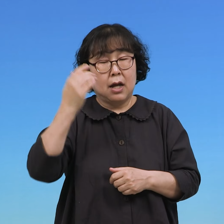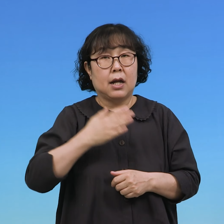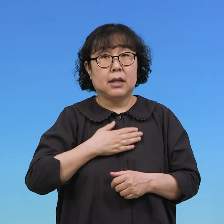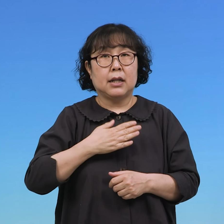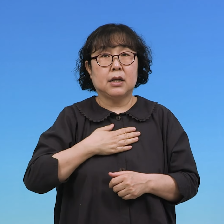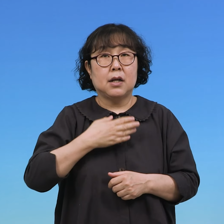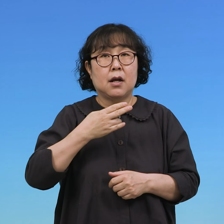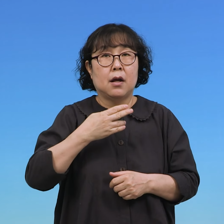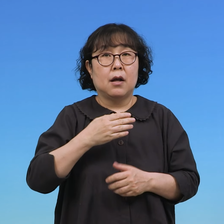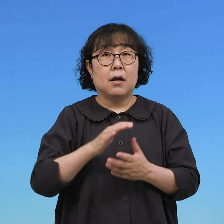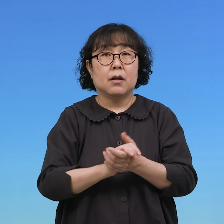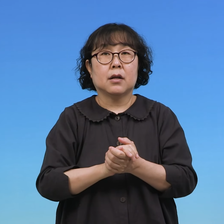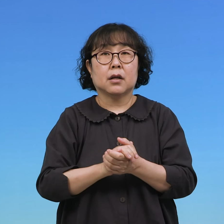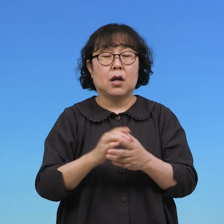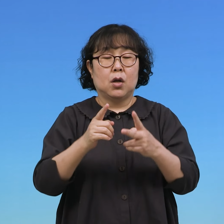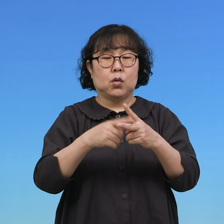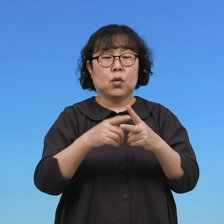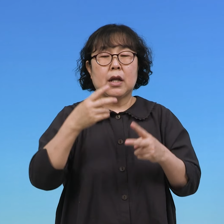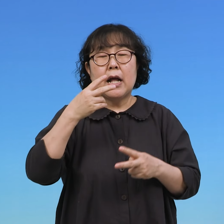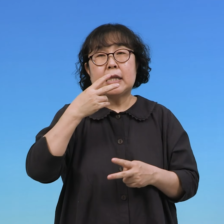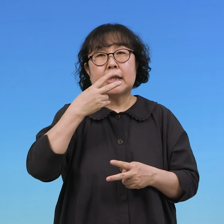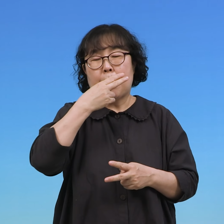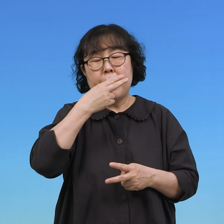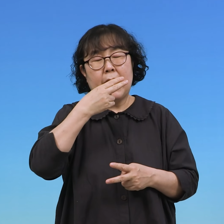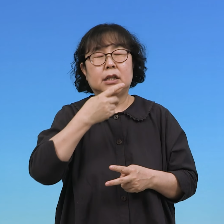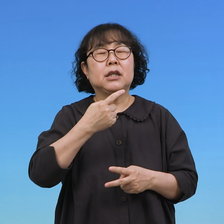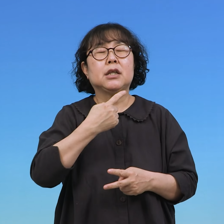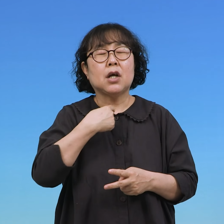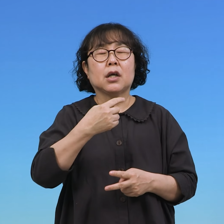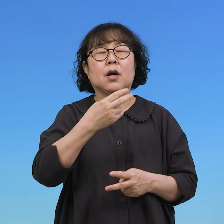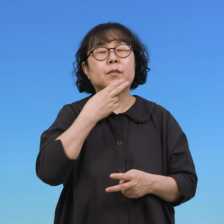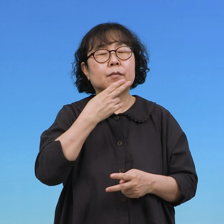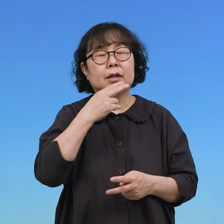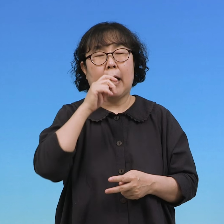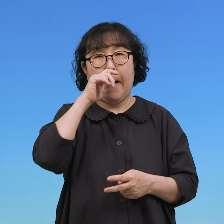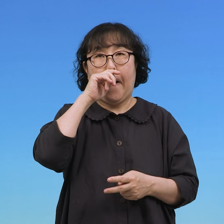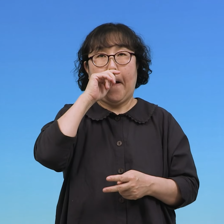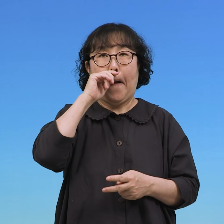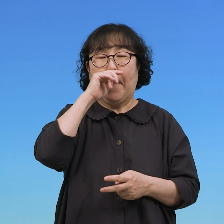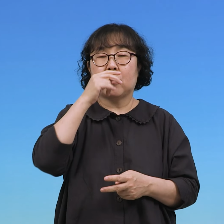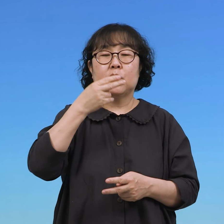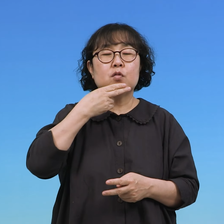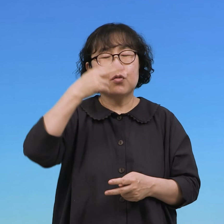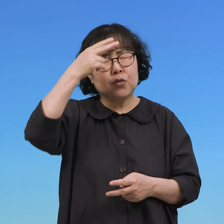해본 적이, 손가락에 담배를 껴본 적이 없습니다. 발가락으로 피셨나?